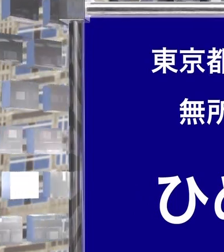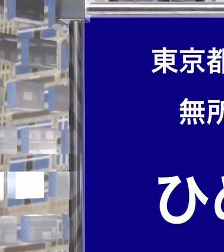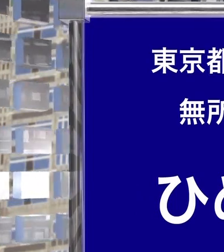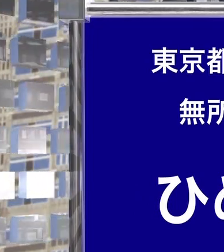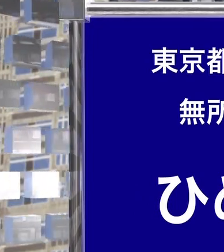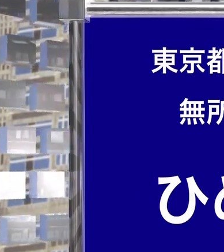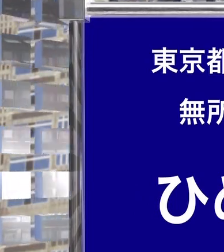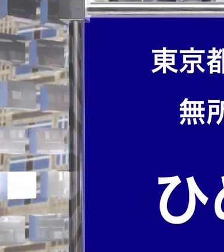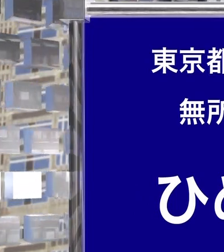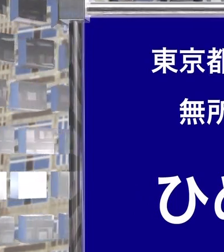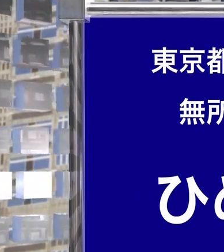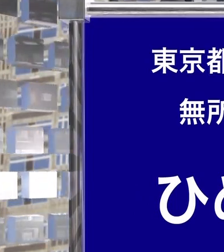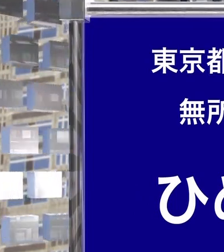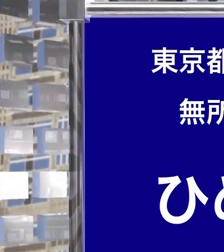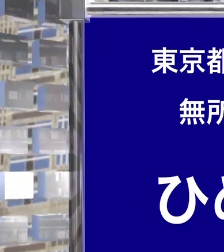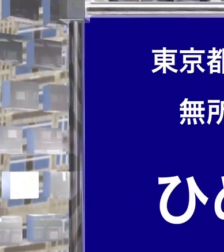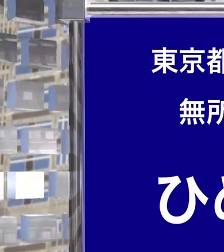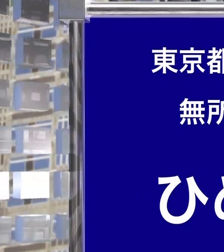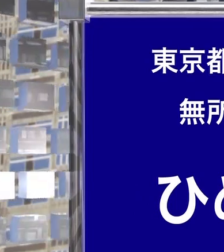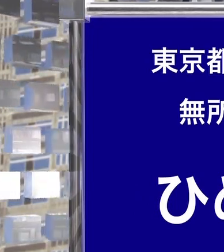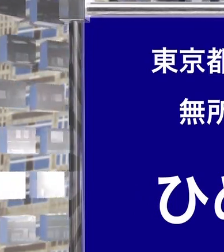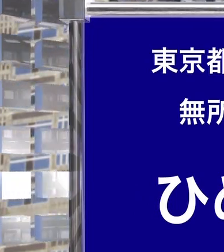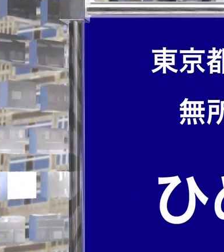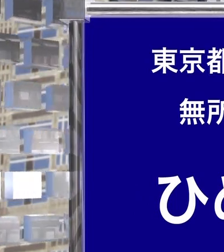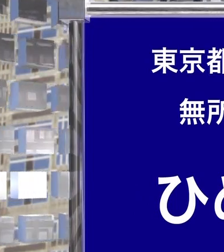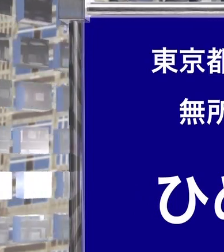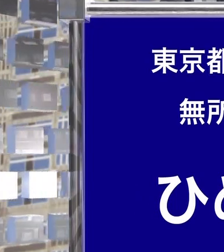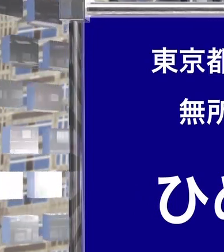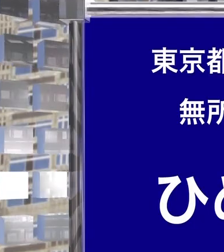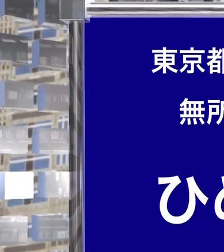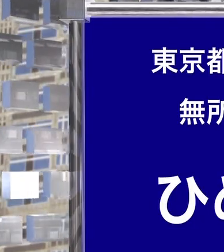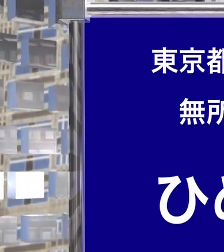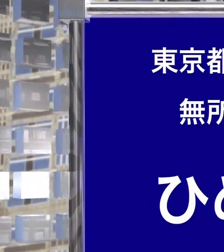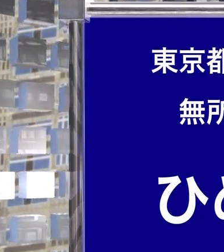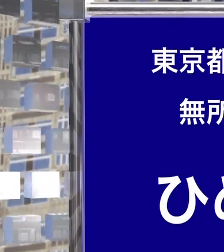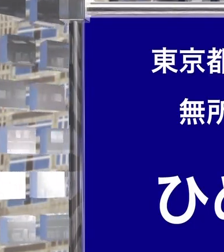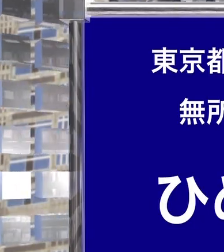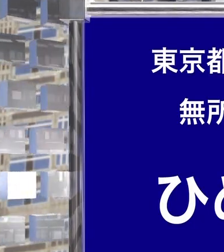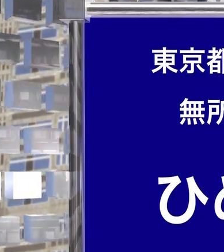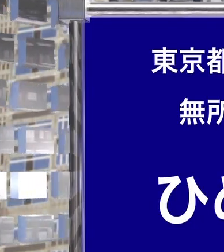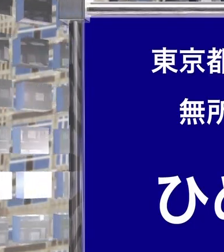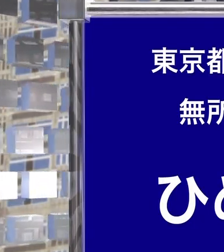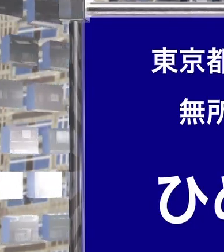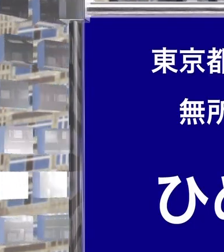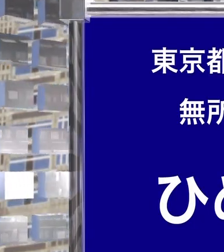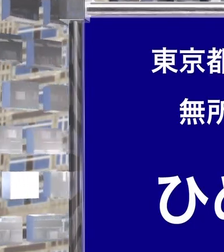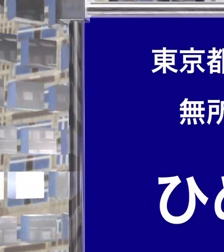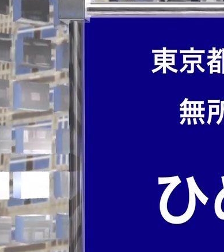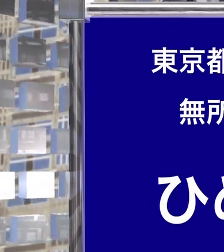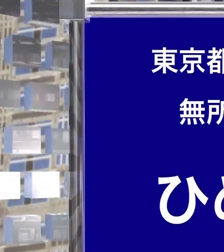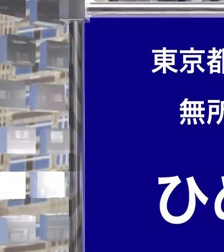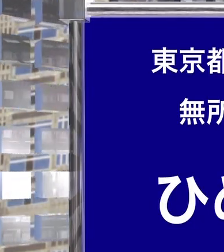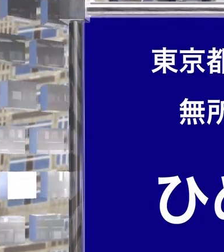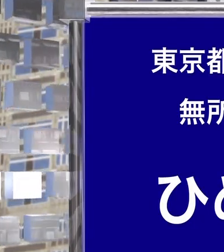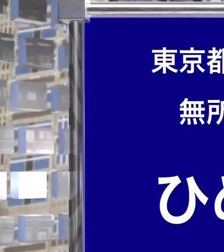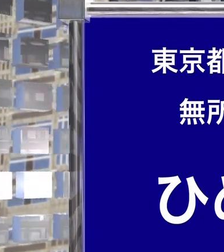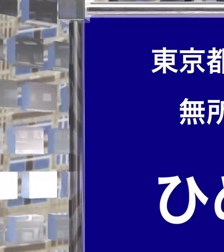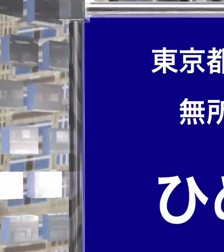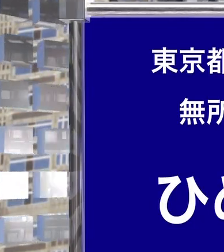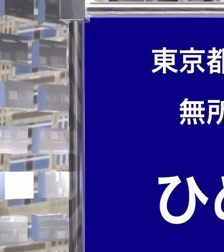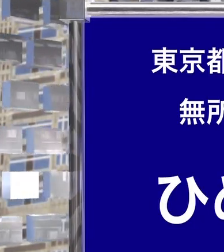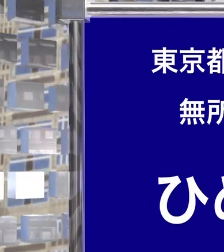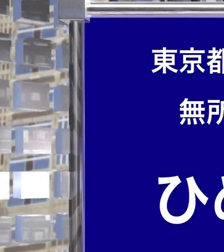東京都事候補無所属姫路健二61歳昭和